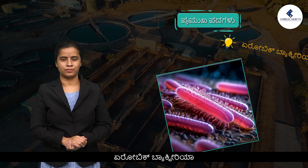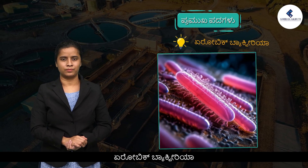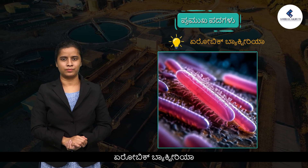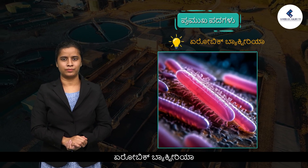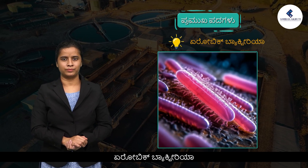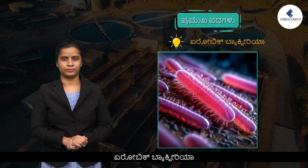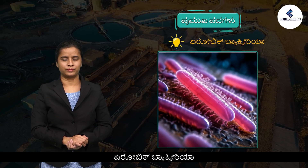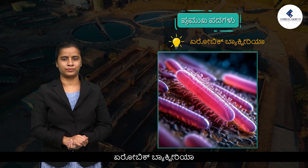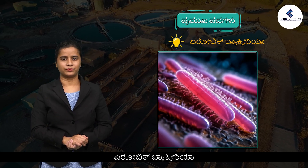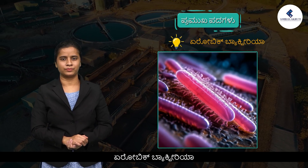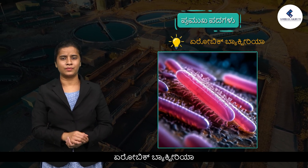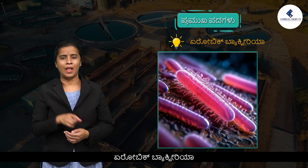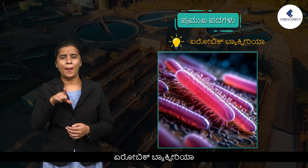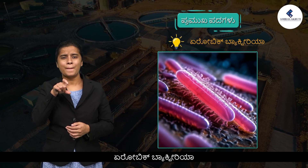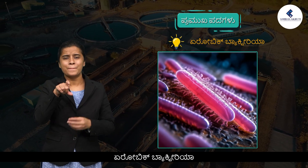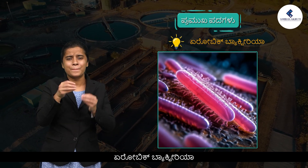ಏರೋಬಿಕ್ ಬ್ಯಾಕ್ಟೀರಿಯಾ,